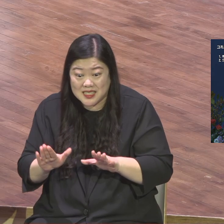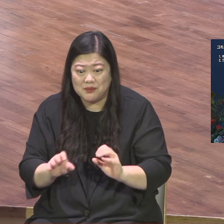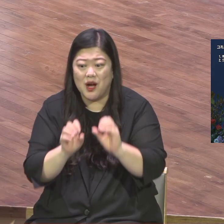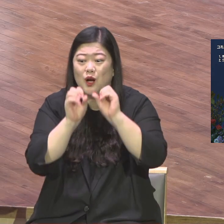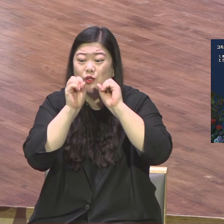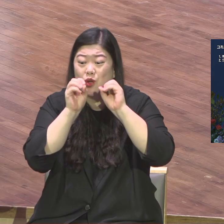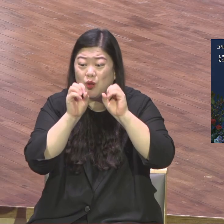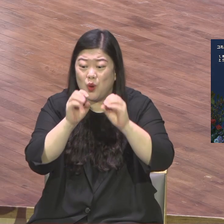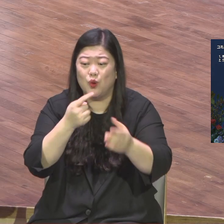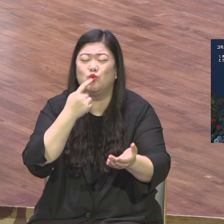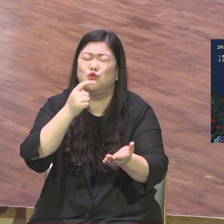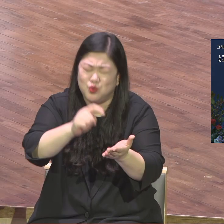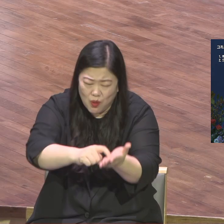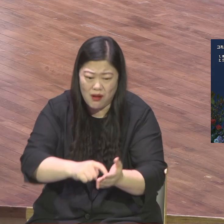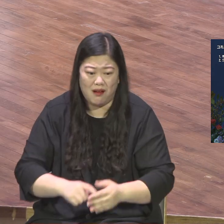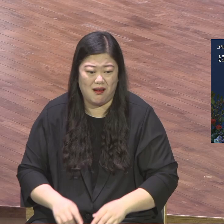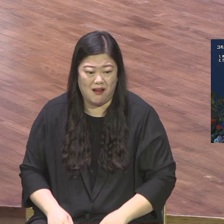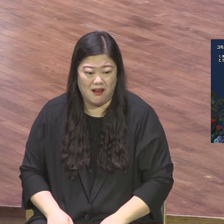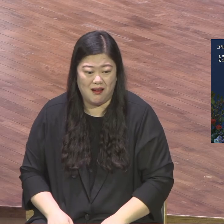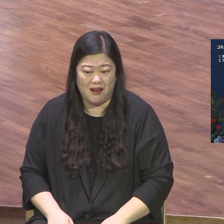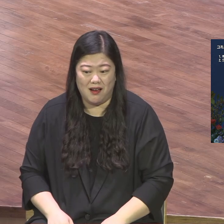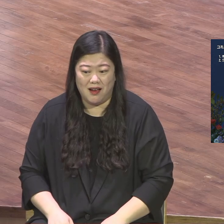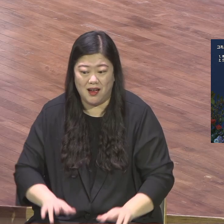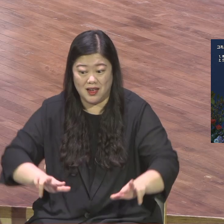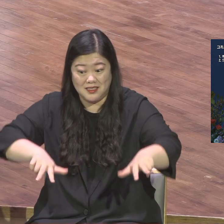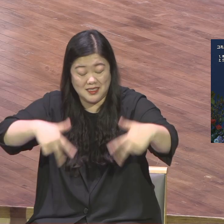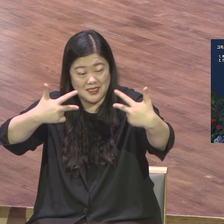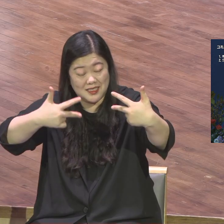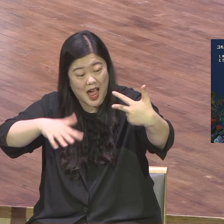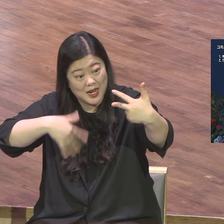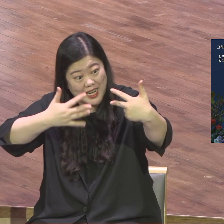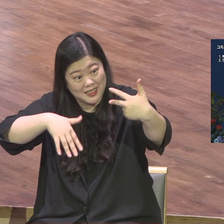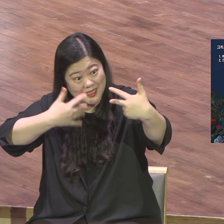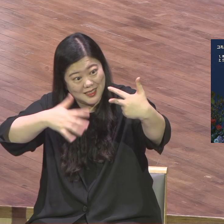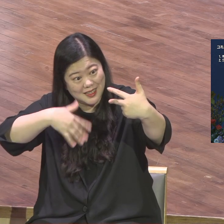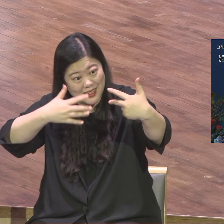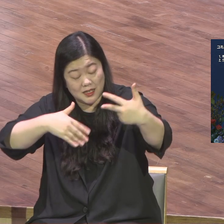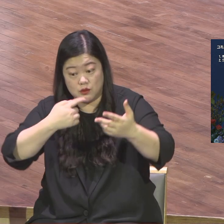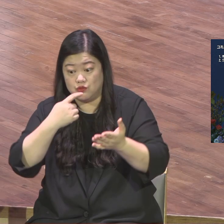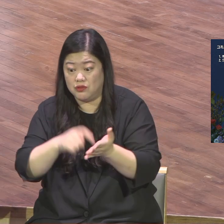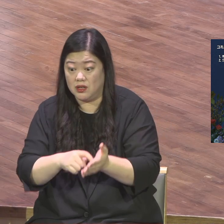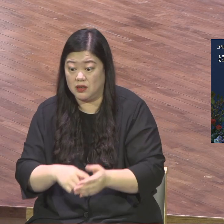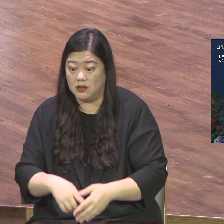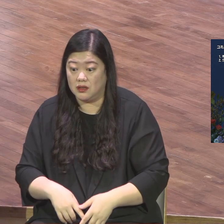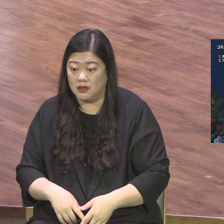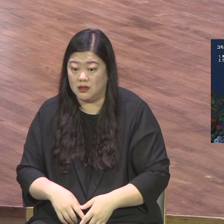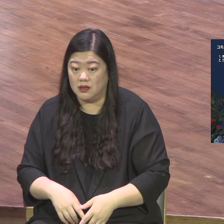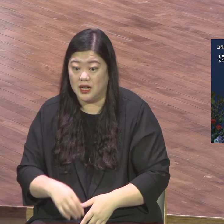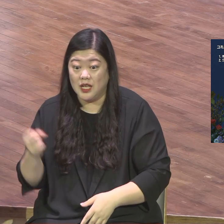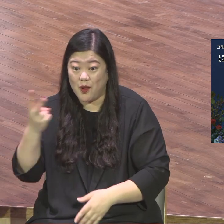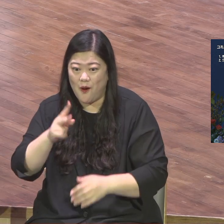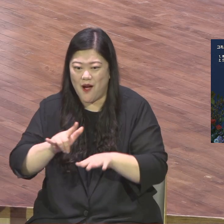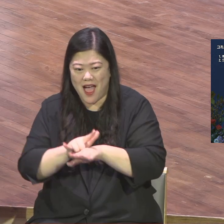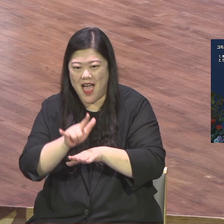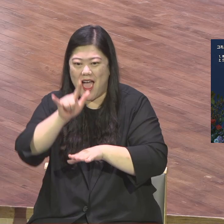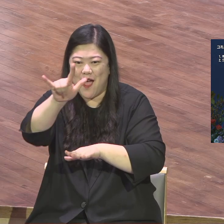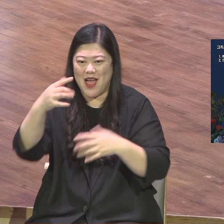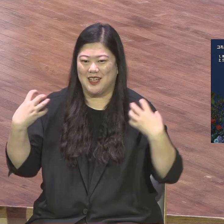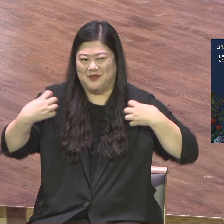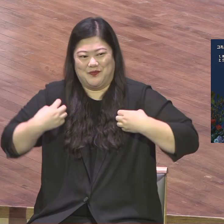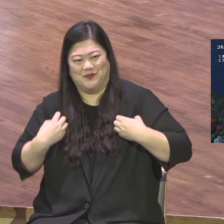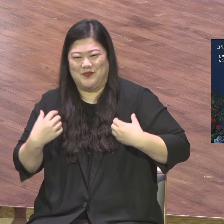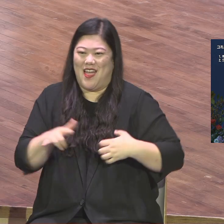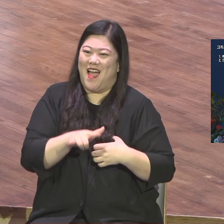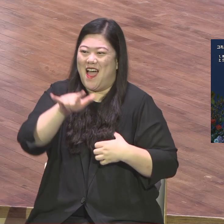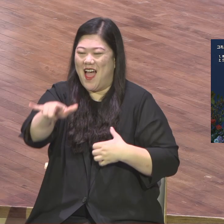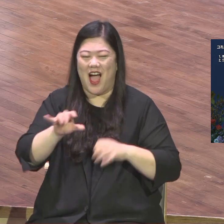요즘처럼 이렇게 쉬운 선교 아닙니다. 관광하듯이 놀러가듯이 기분 내듯이 가는 그런 선교